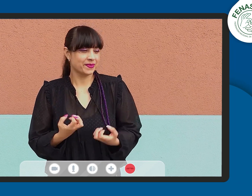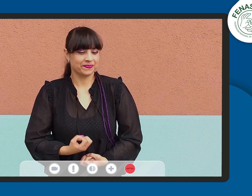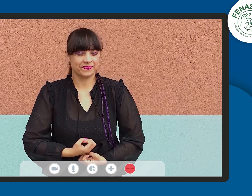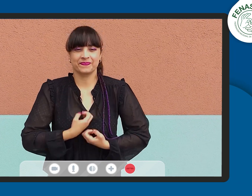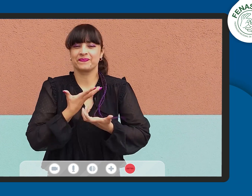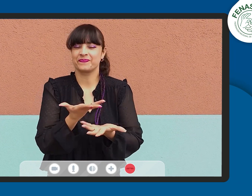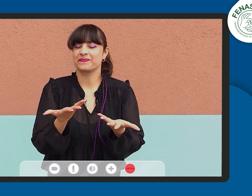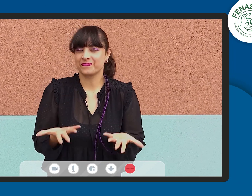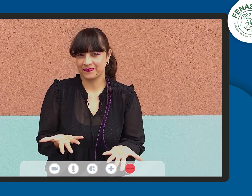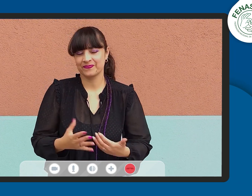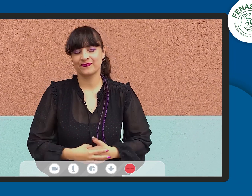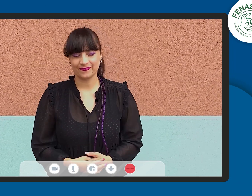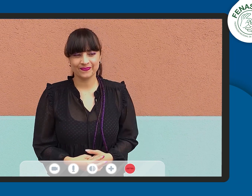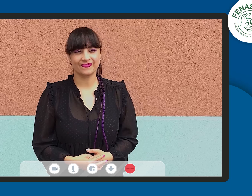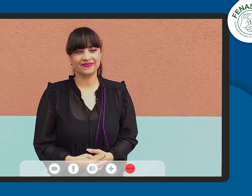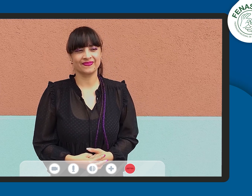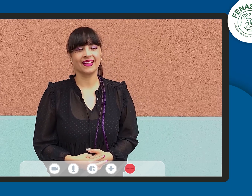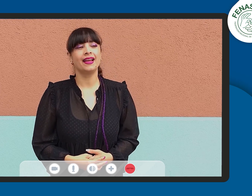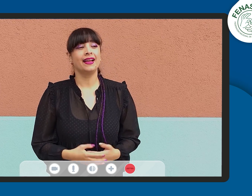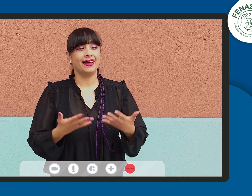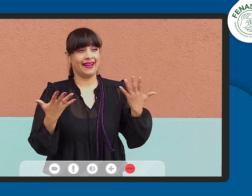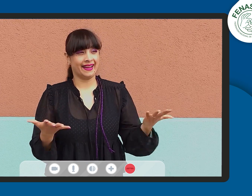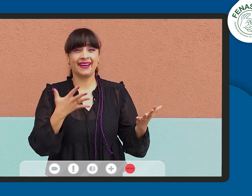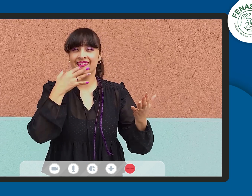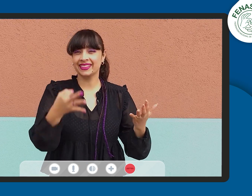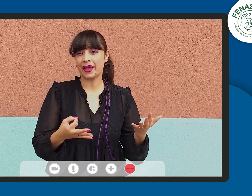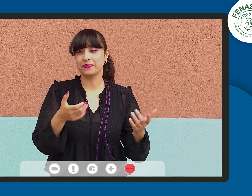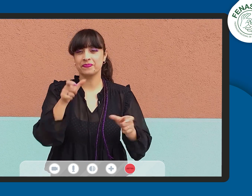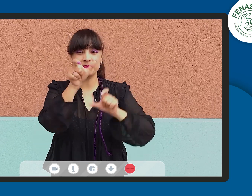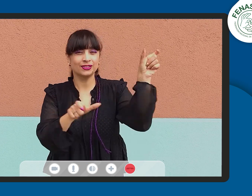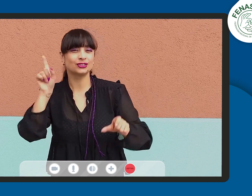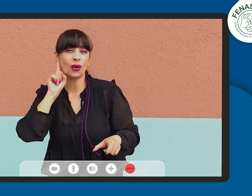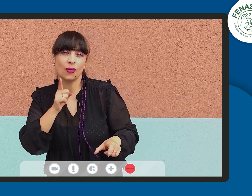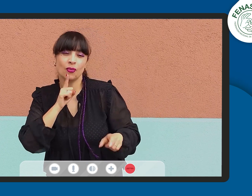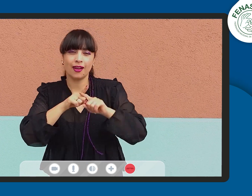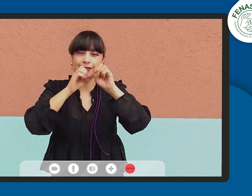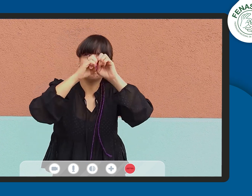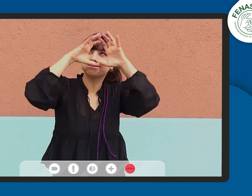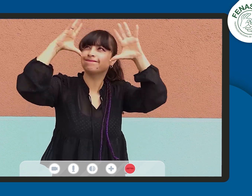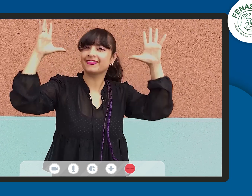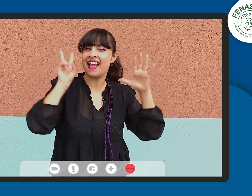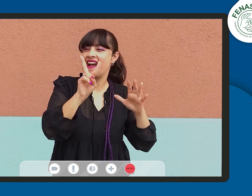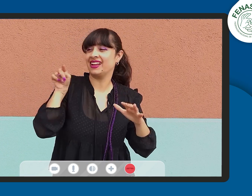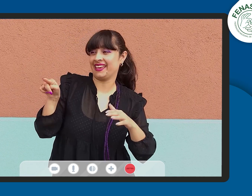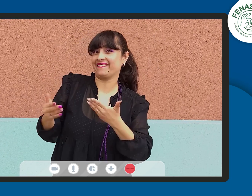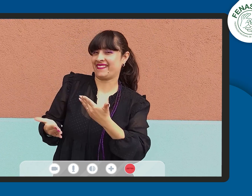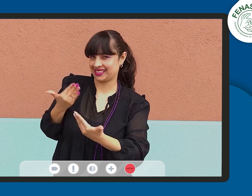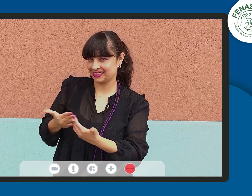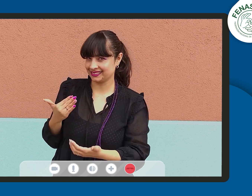Bueno, lo que les quiero compartir es que, la verdad, si bien hay personas sordas que creen que visual vernacular es